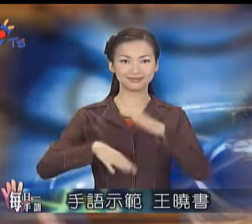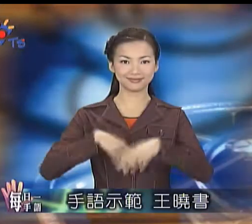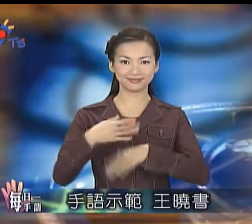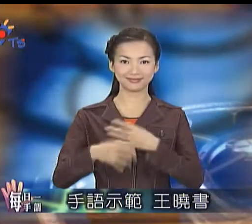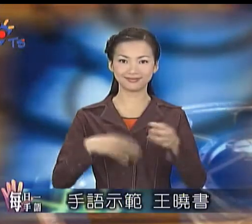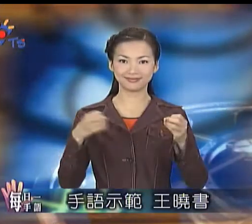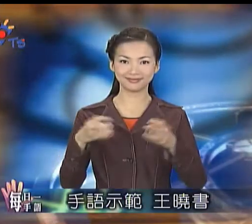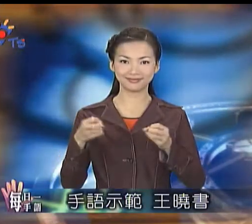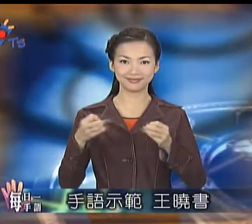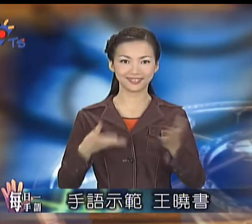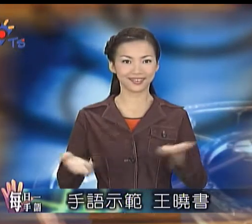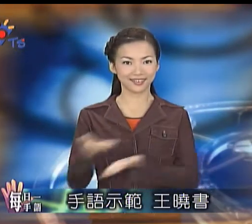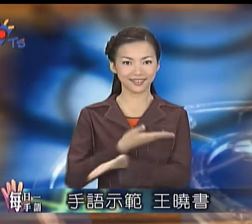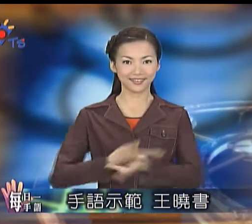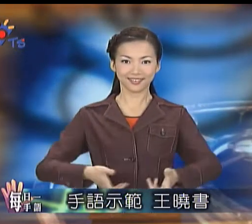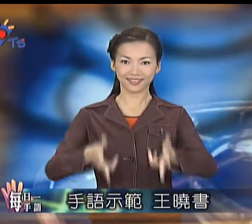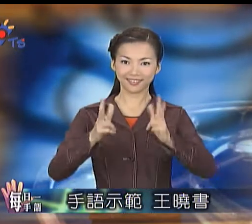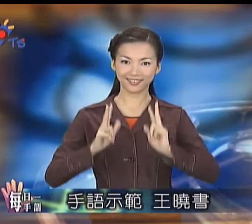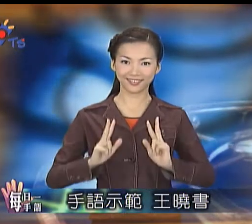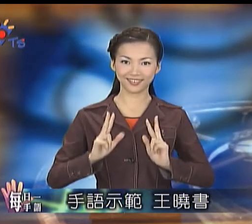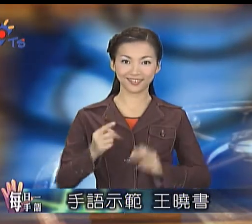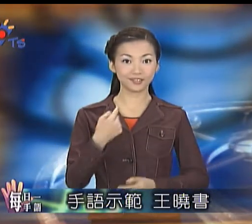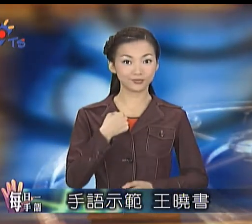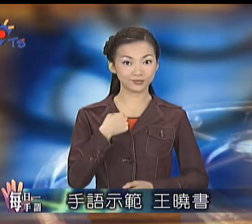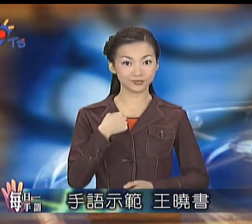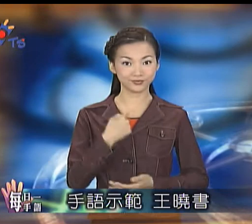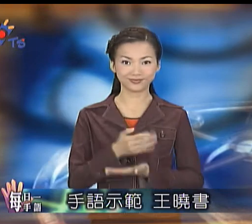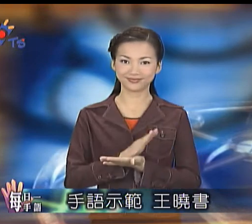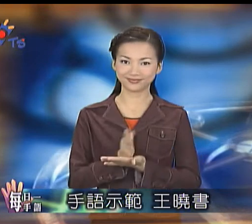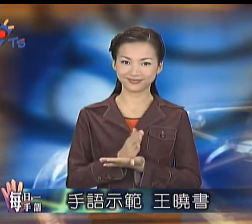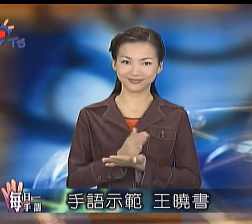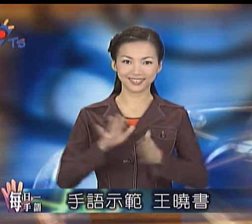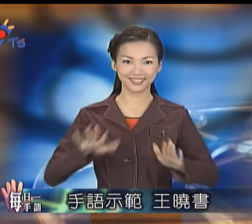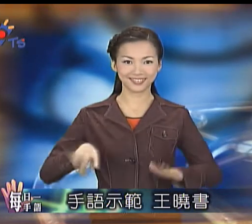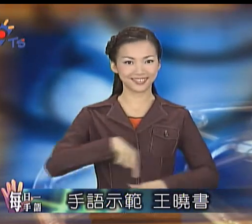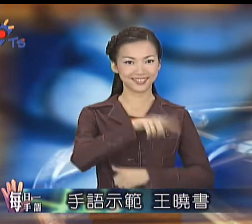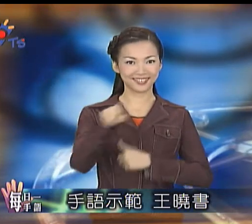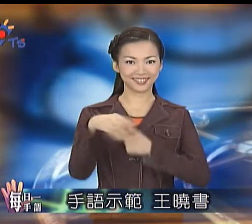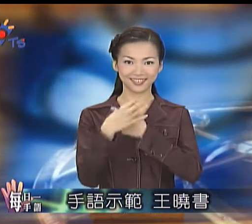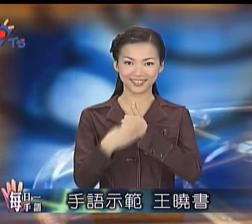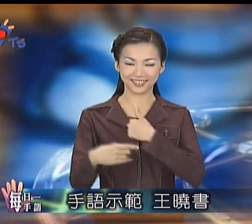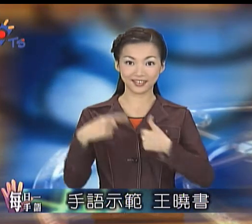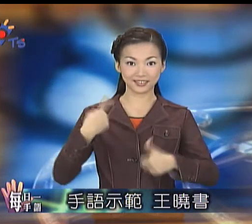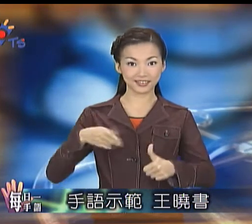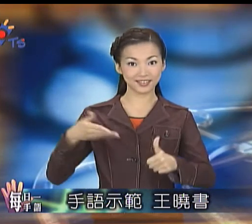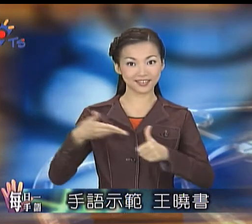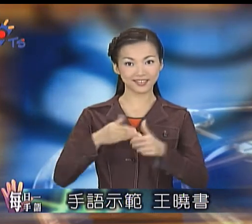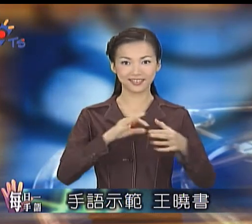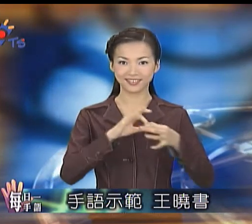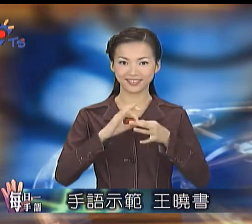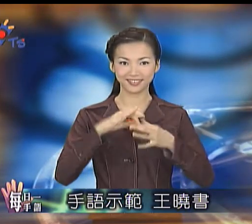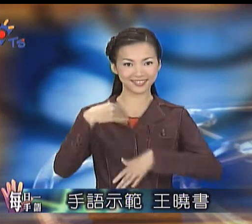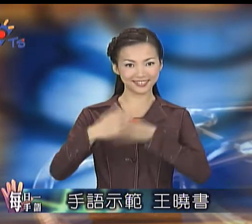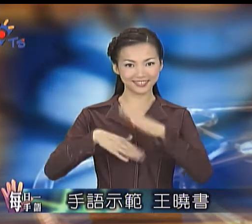动动双手，搭起无声的桥梁。我是王小书，今天来学跟教育有关的手